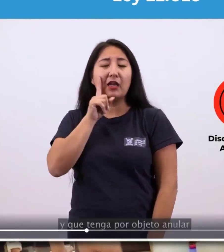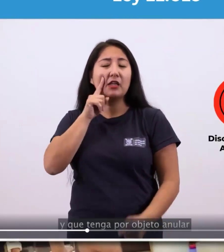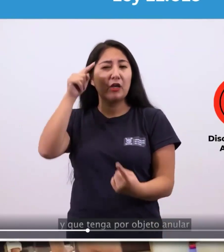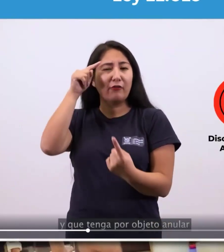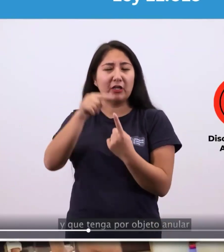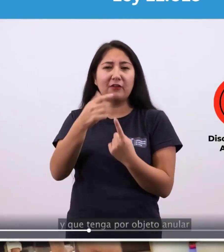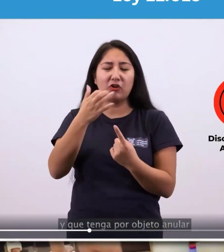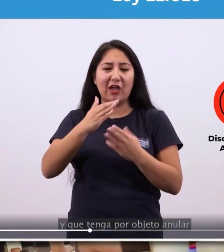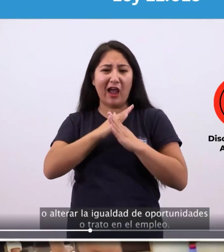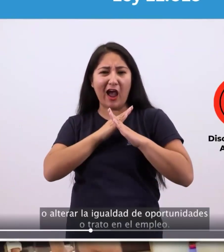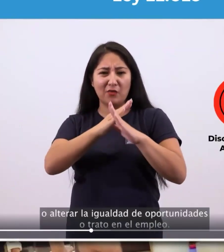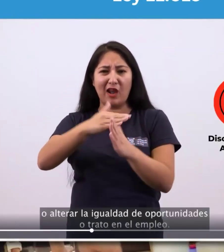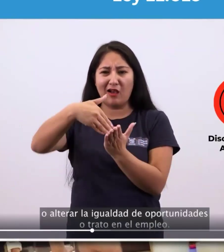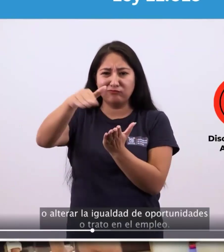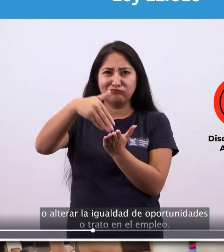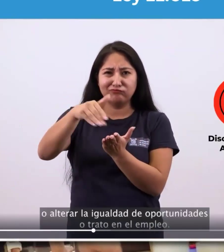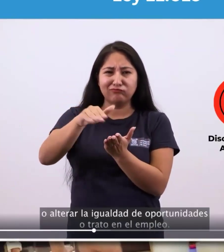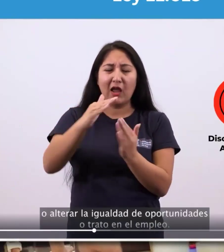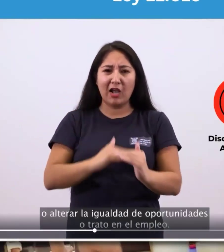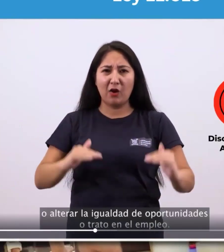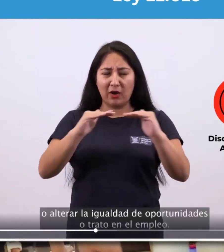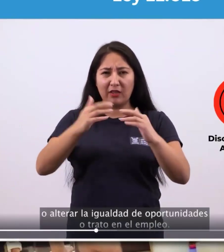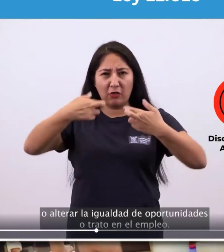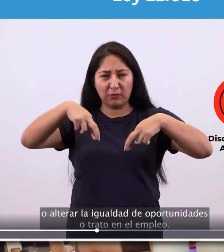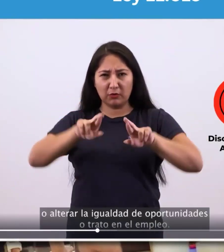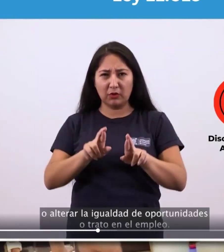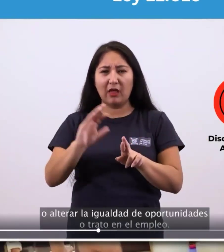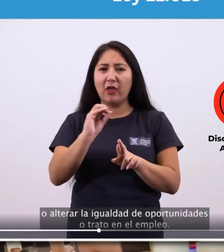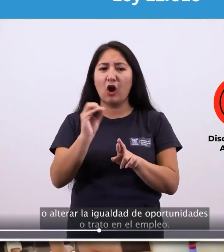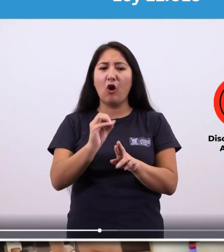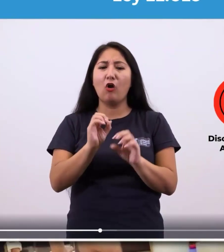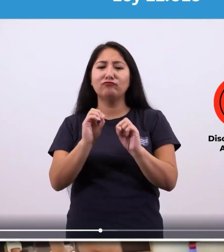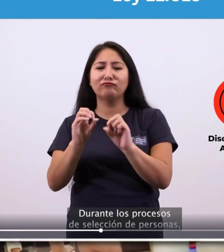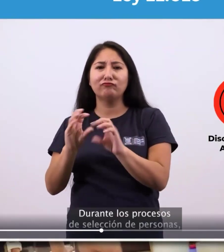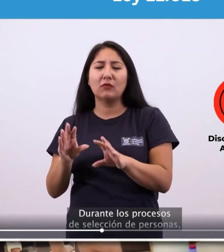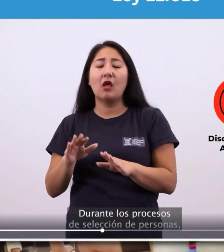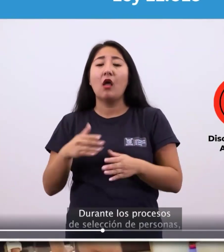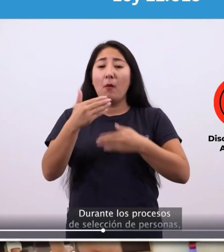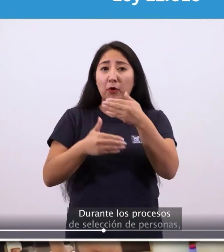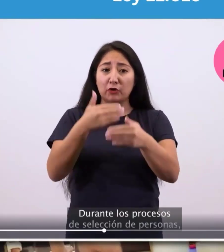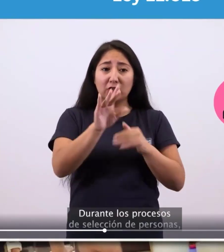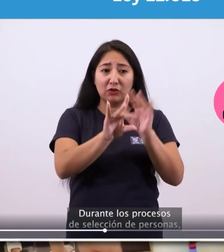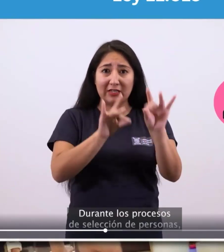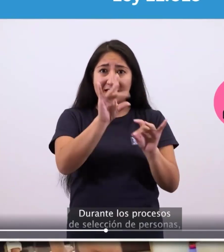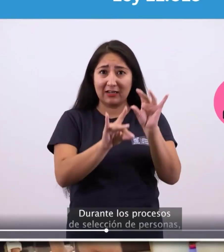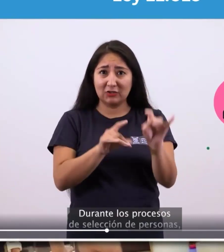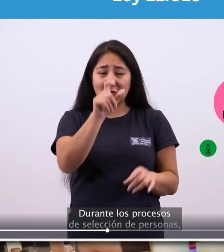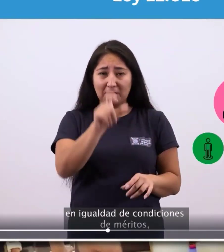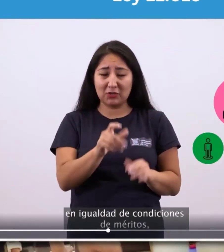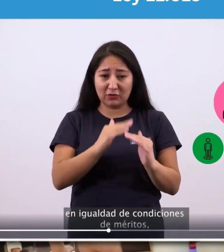por objeto anular o alterar la igualdad de oportunidades o trato en el empleo. Durante los procesos de selección de personas en igualdad